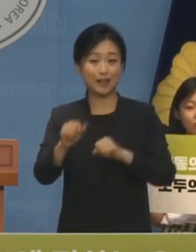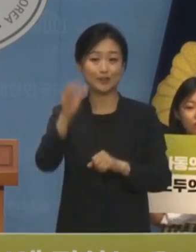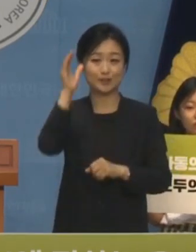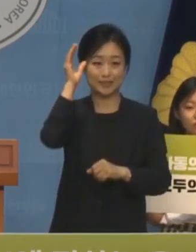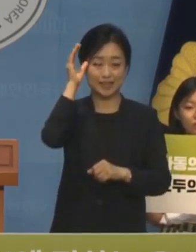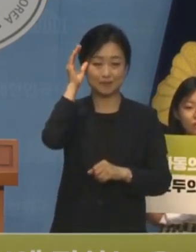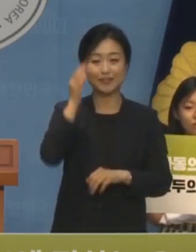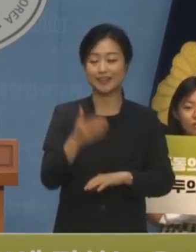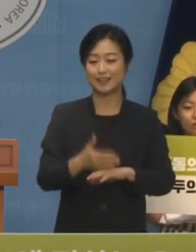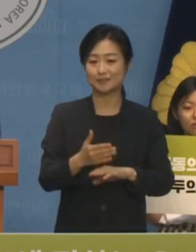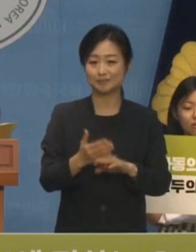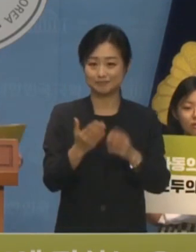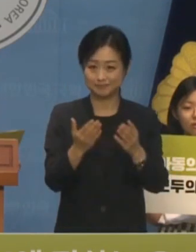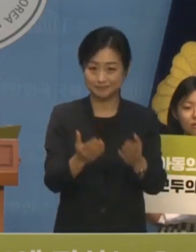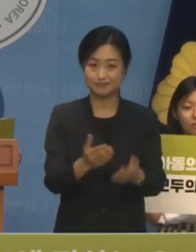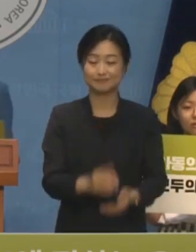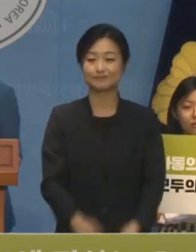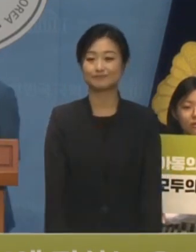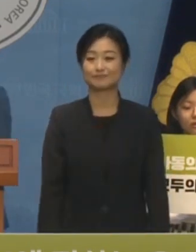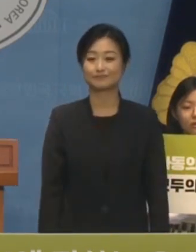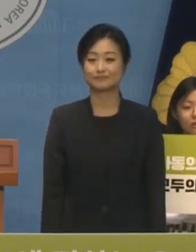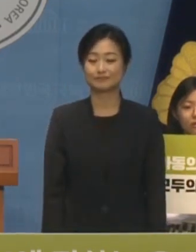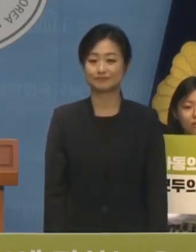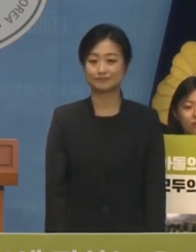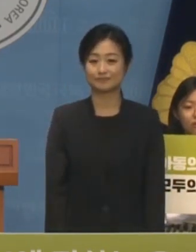기원합니다. 감사합니다.